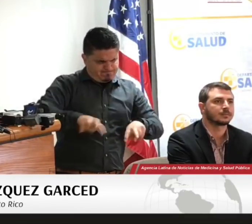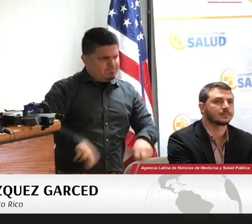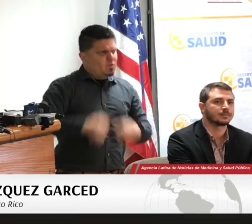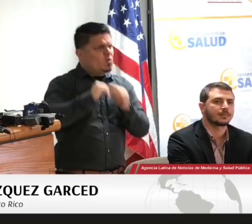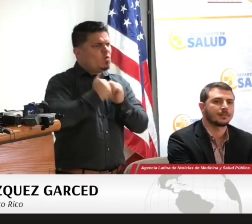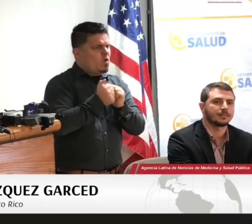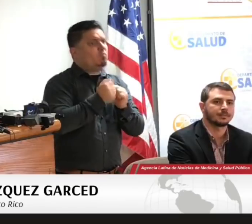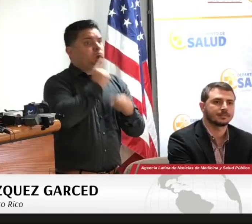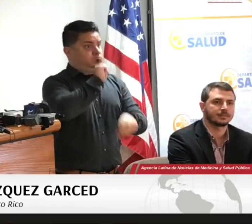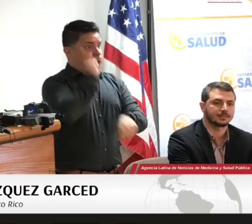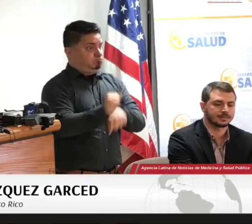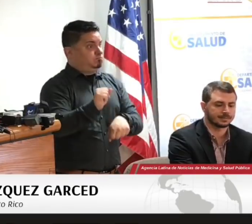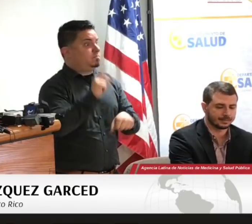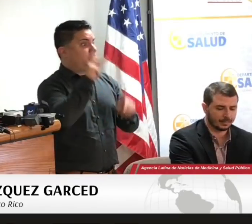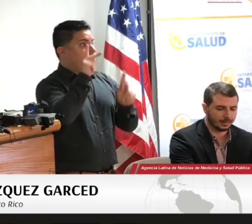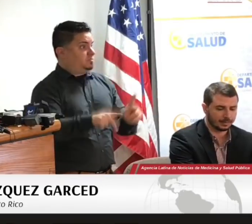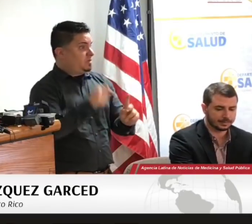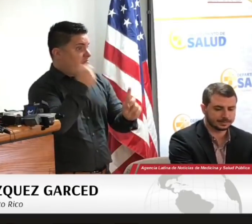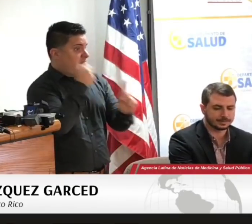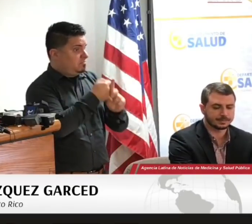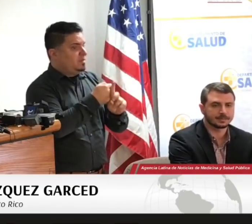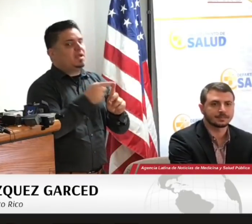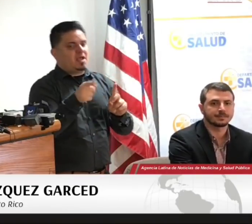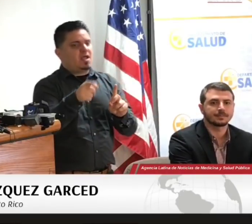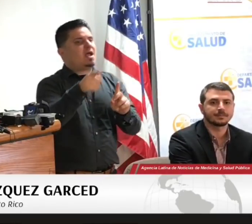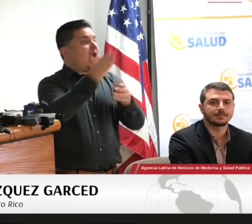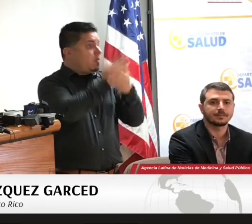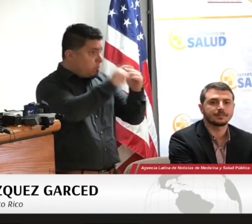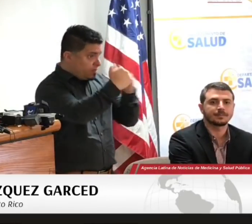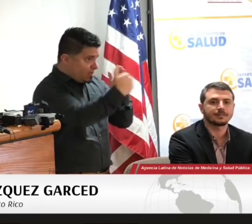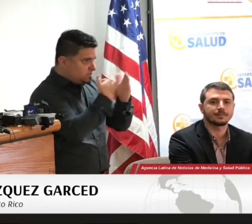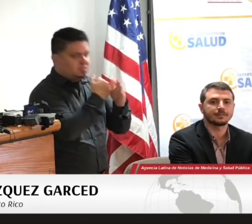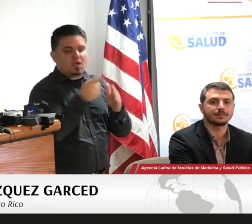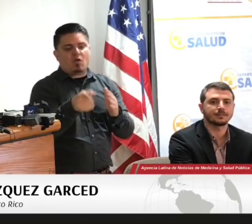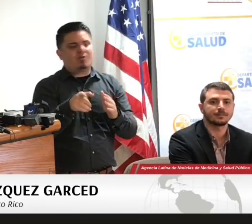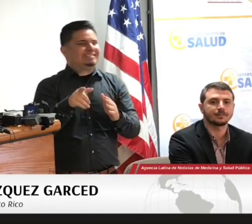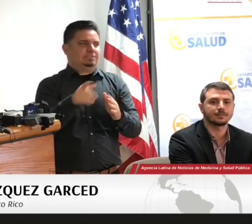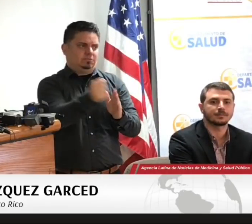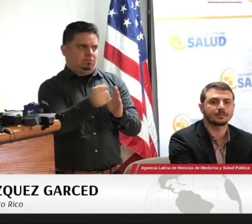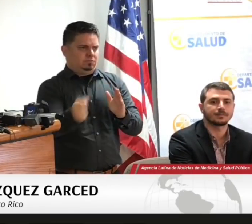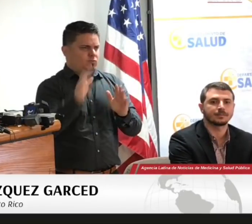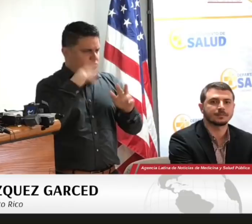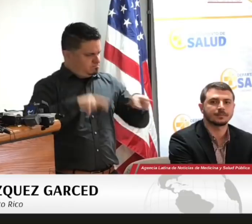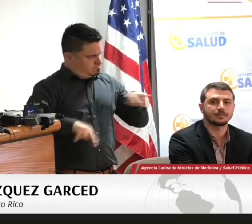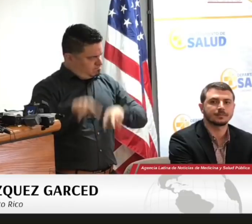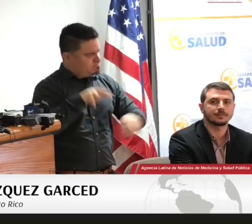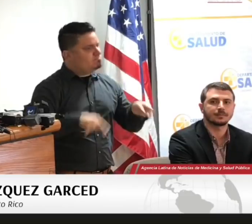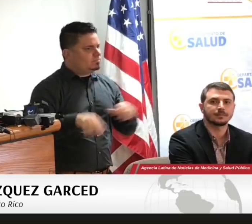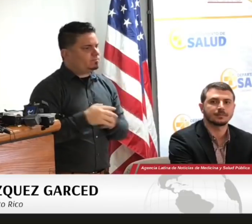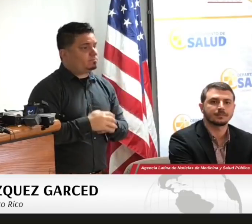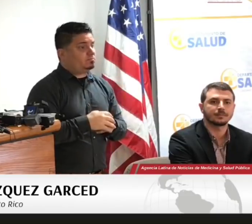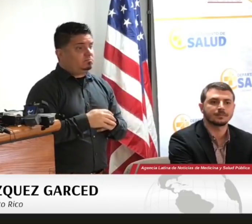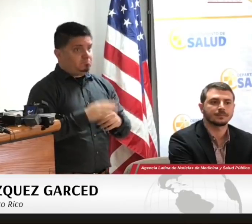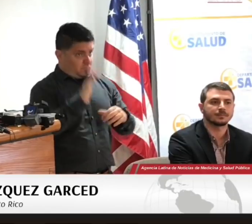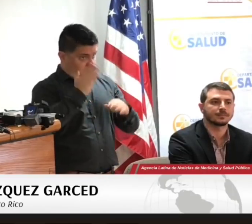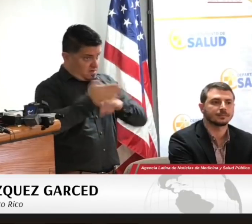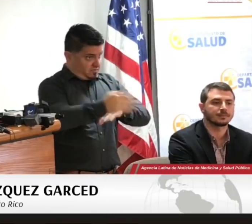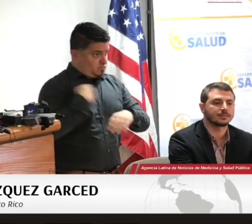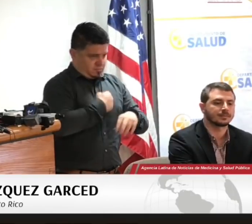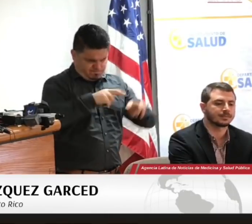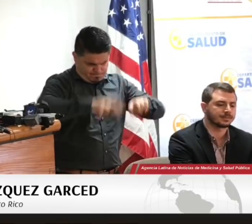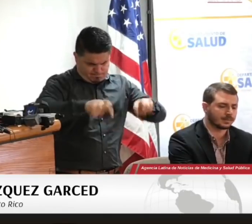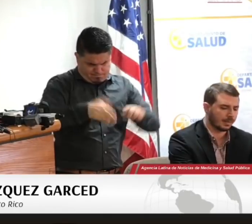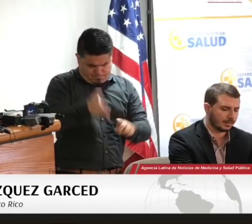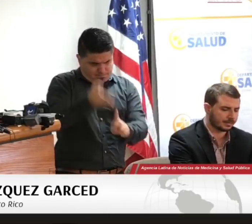que esta persona pueda entrar a nuestra jurisdicción. Si como parte de este cernimiento la persona, además de,